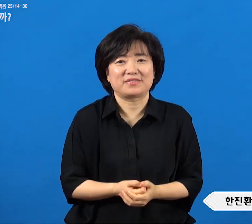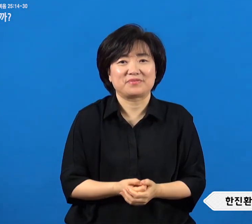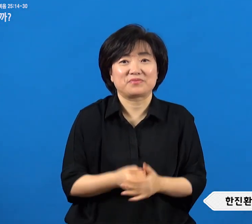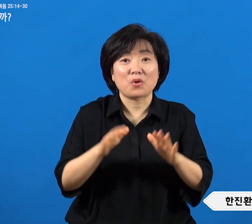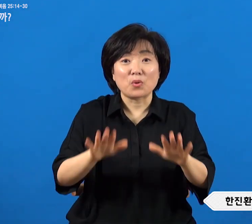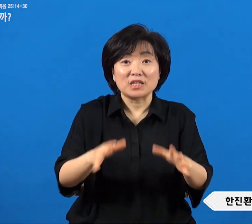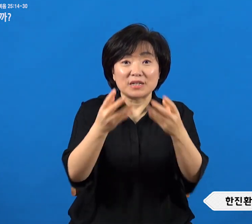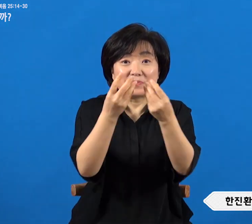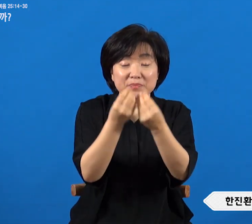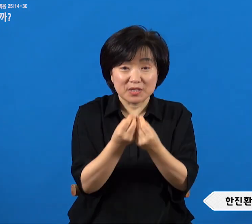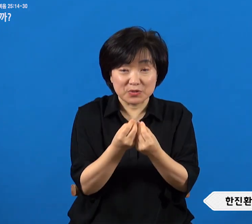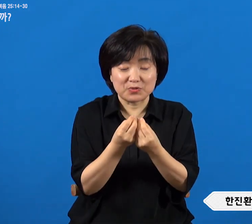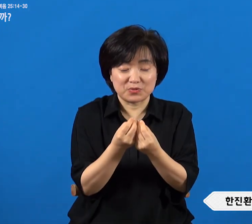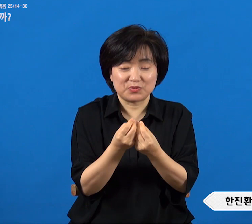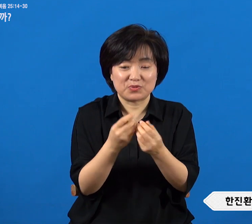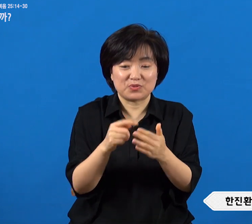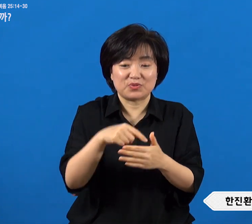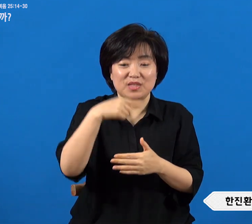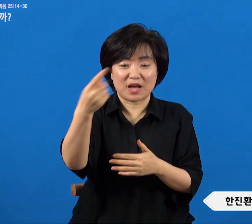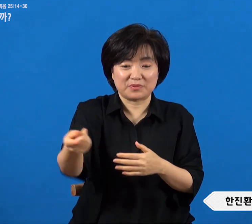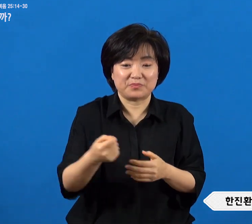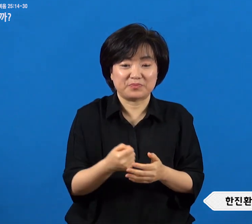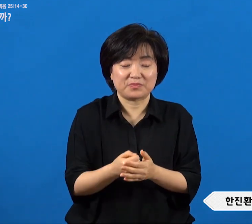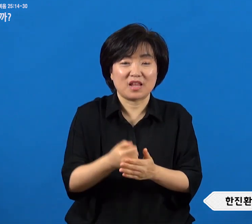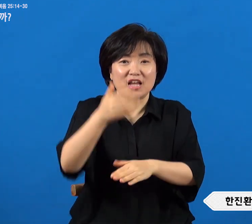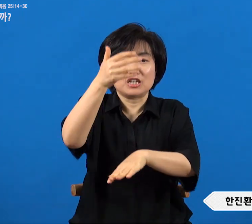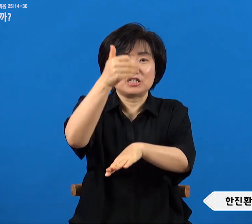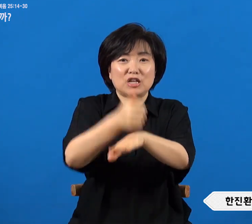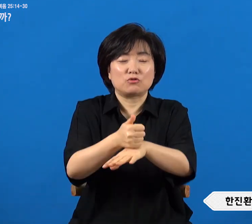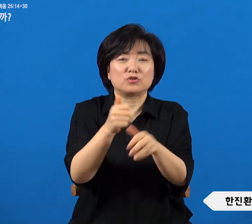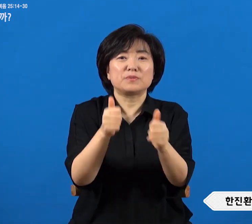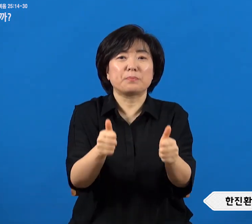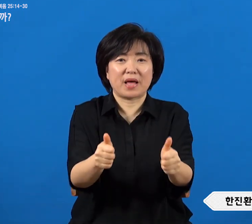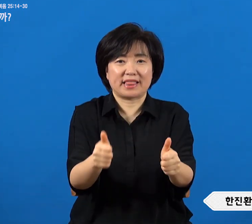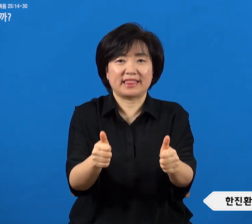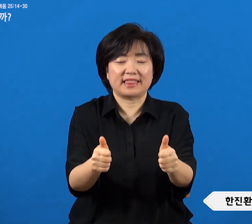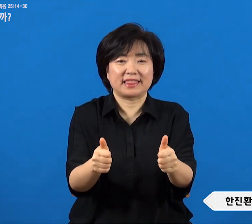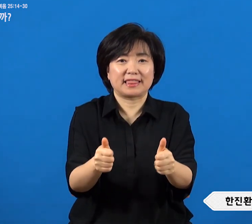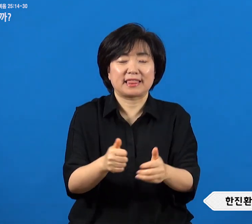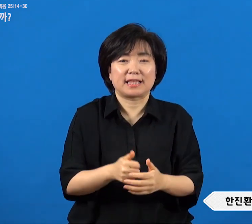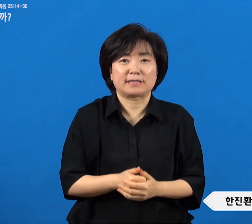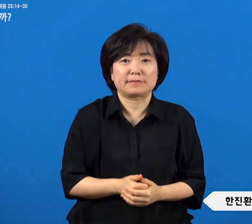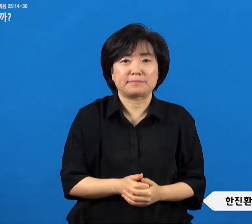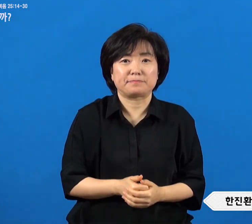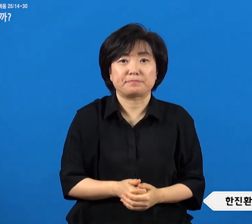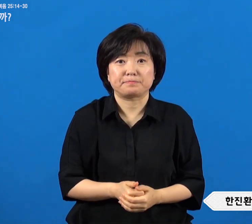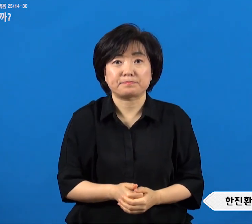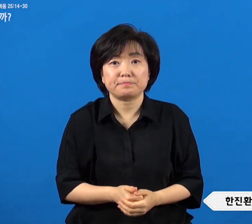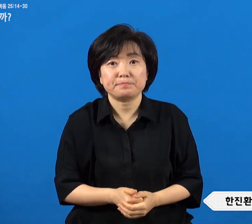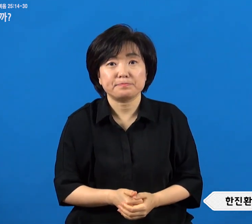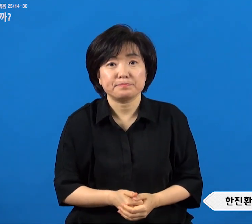오늘 비유 이 바로 다음에 보면 최후 심판 장면이 나오는데, 그런데